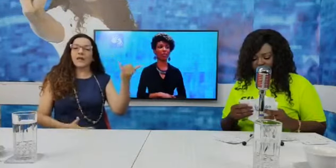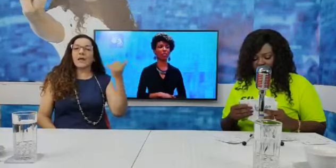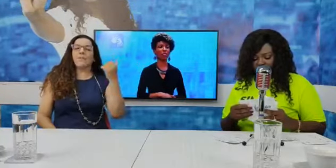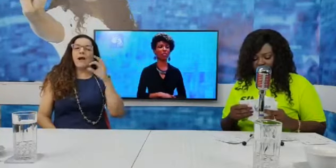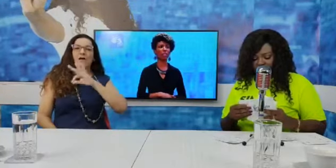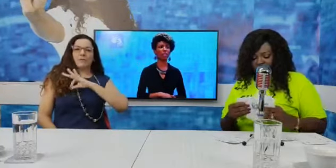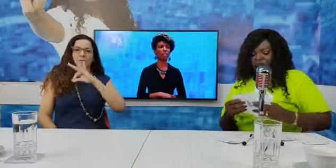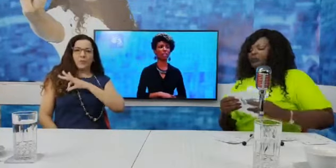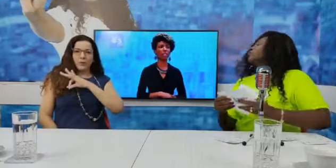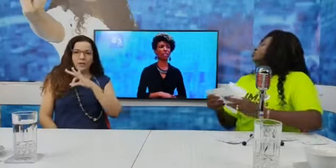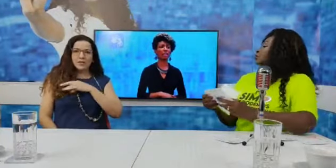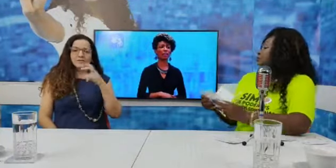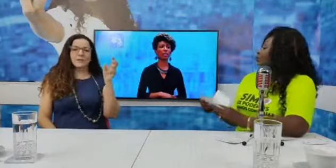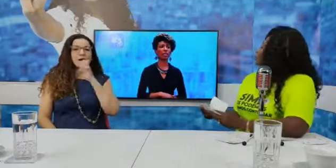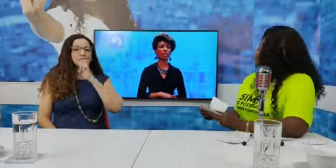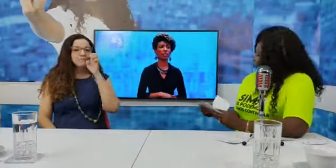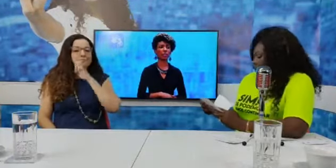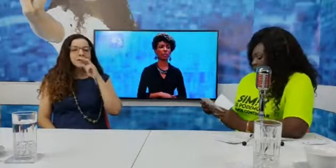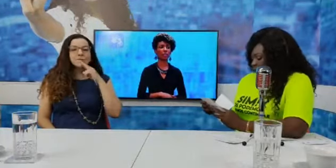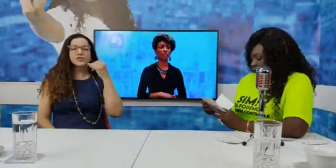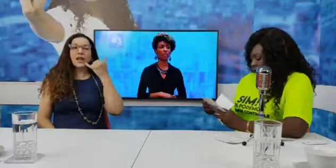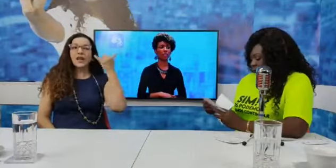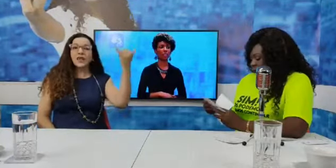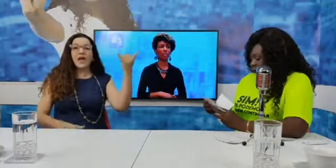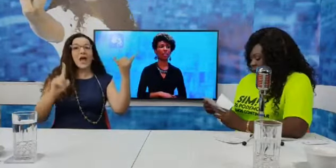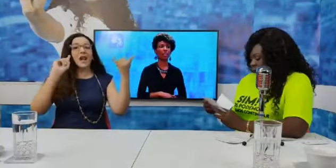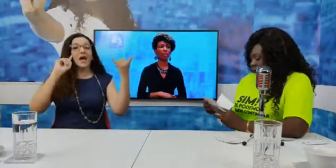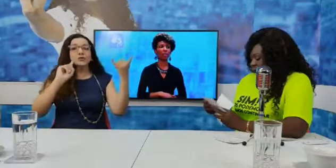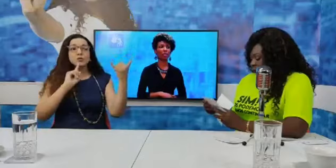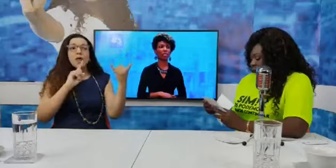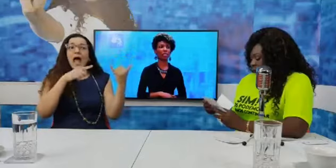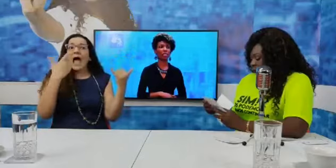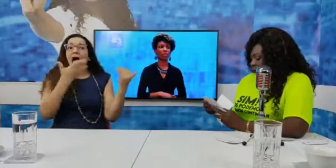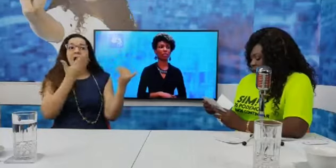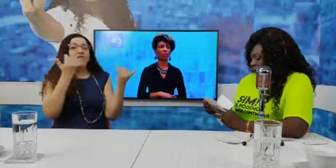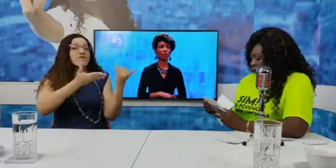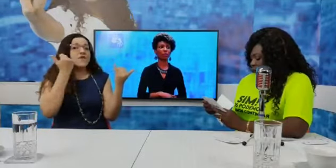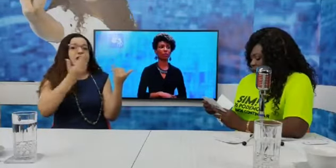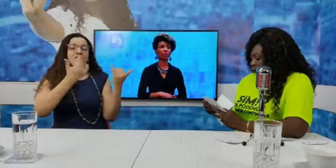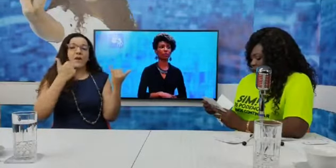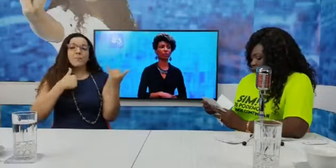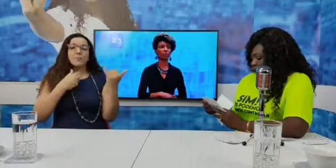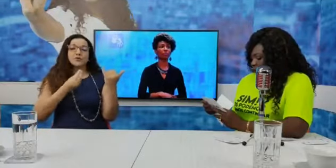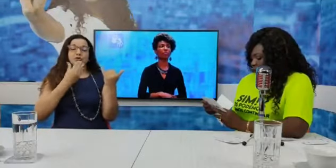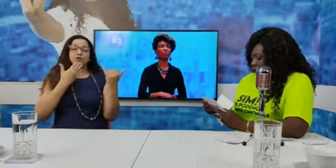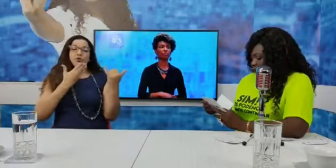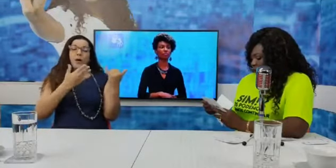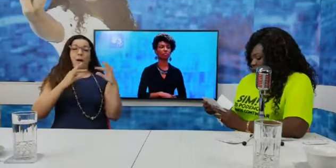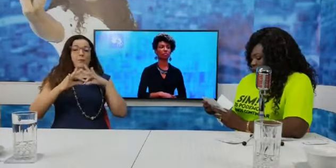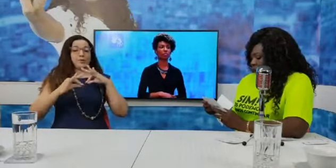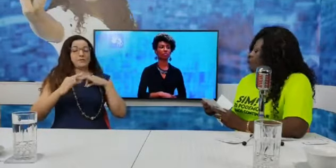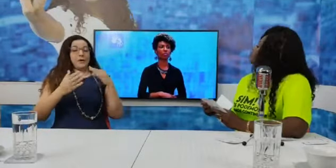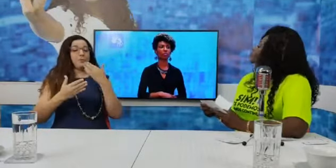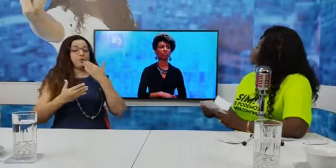Por favor, liga para a polícia falando para mim, né? É, me pedindo esse apoio.